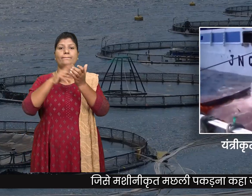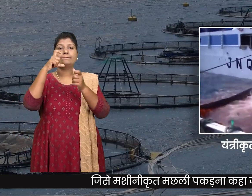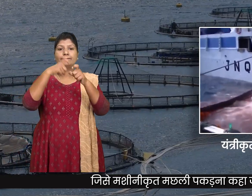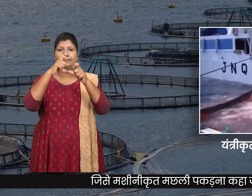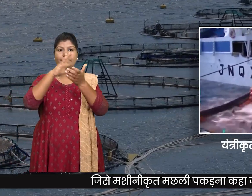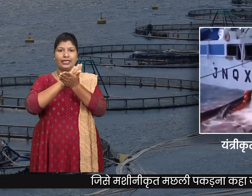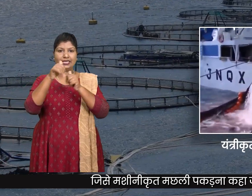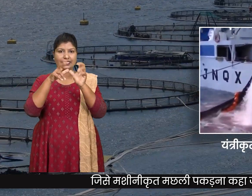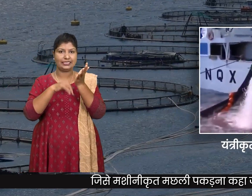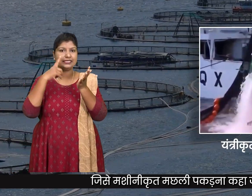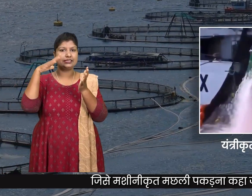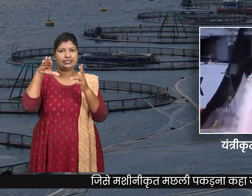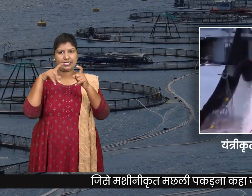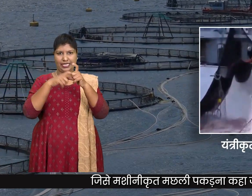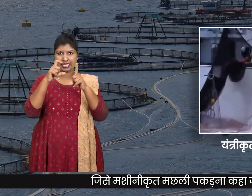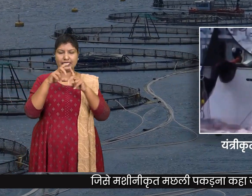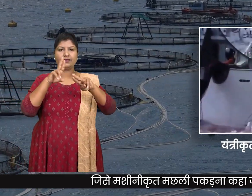मछली पकड़ना कहा जाता है।